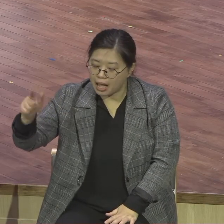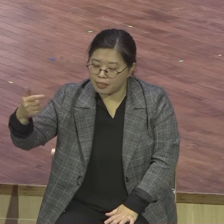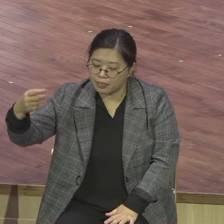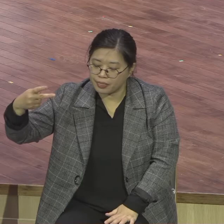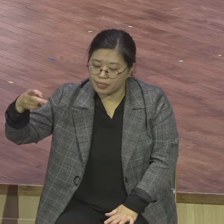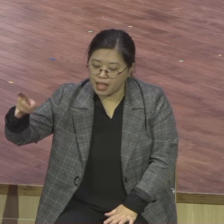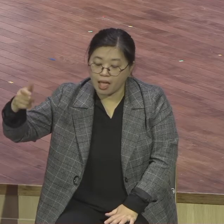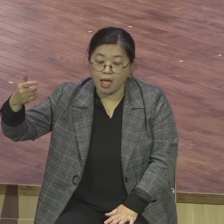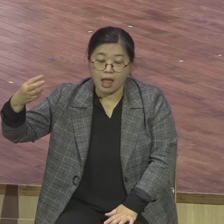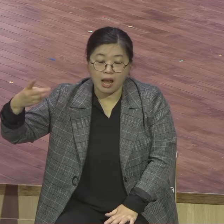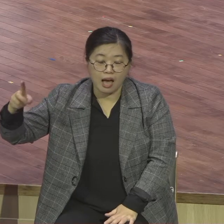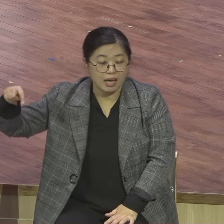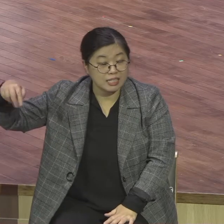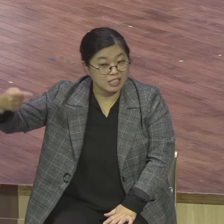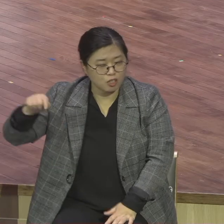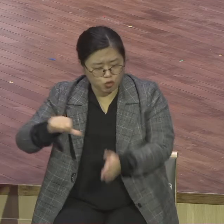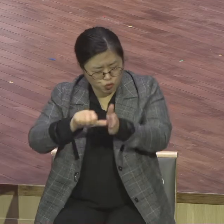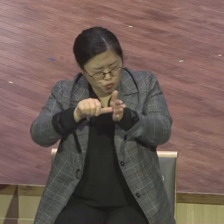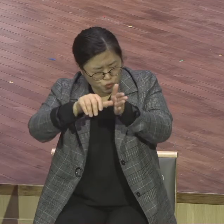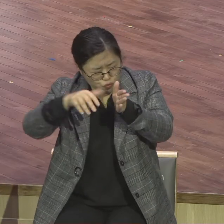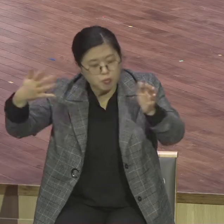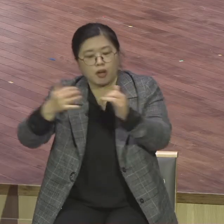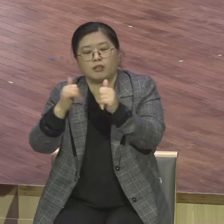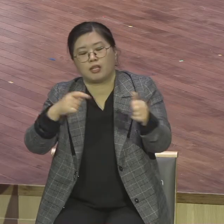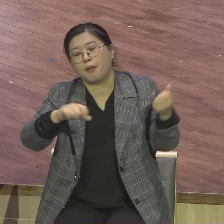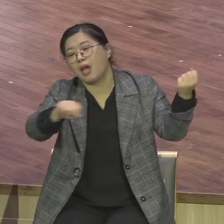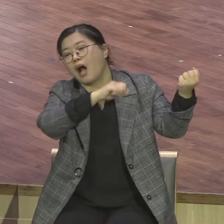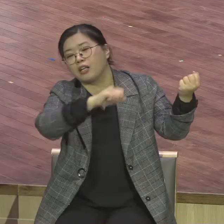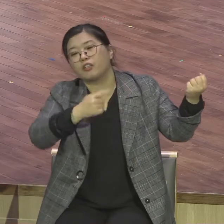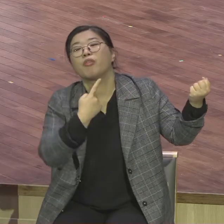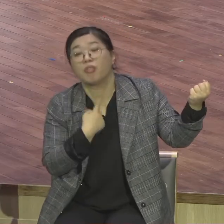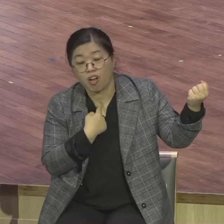온갖 노력을 다 했는데도 찾지를 못했어요.